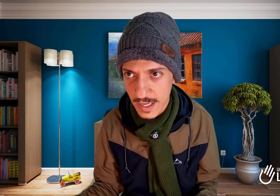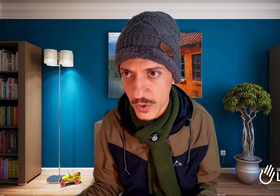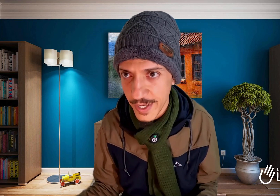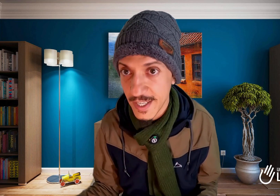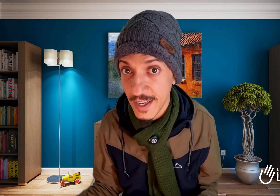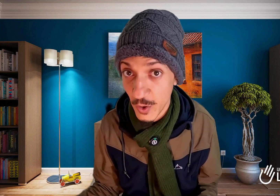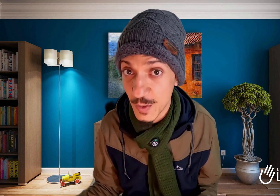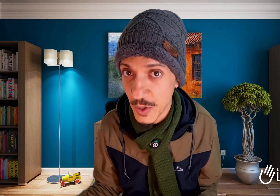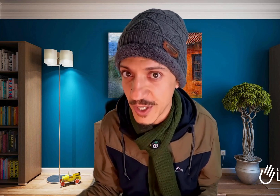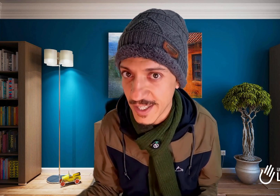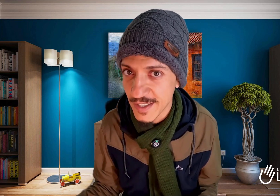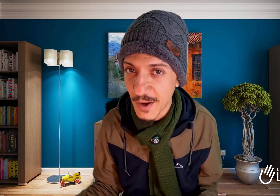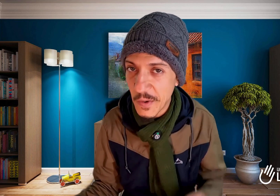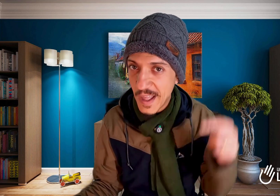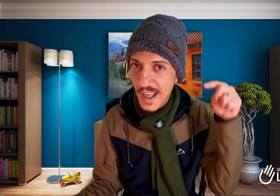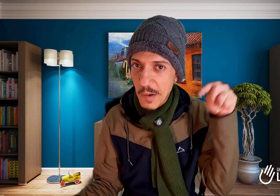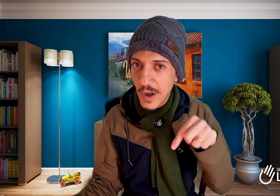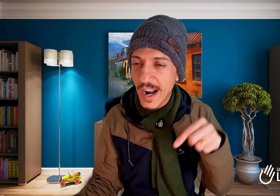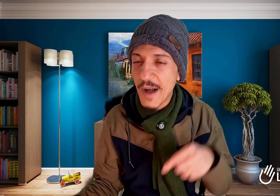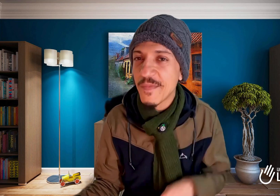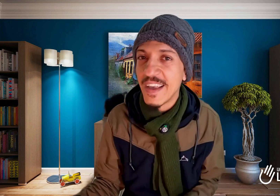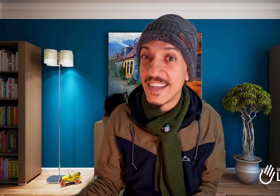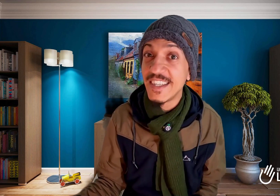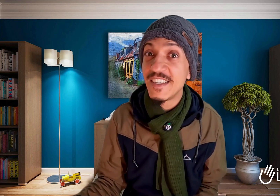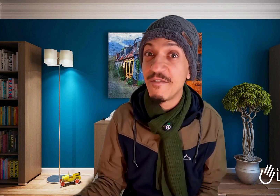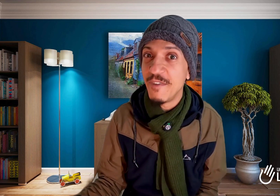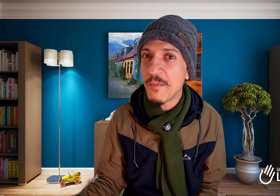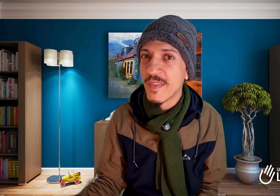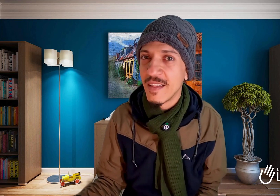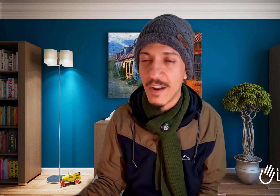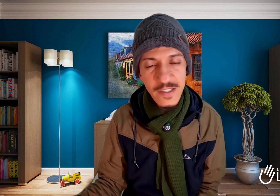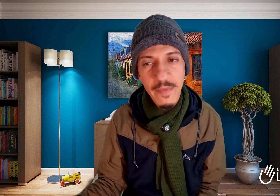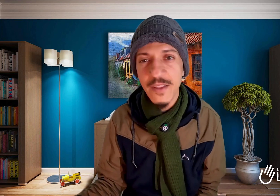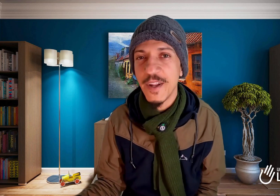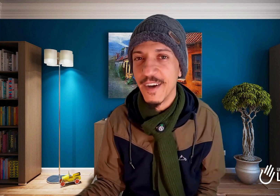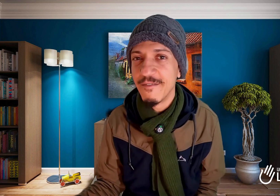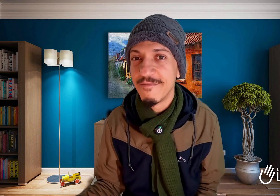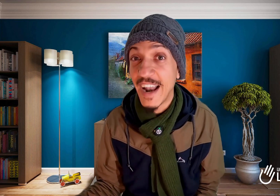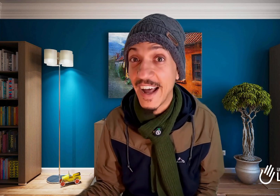ações e outros projetos. Então, bora lá e a gente se vê na nossa mentoria. Vai lá!